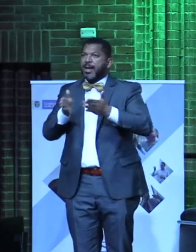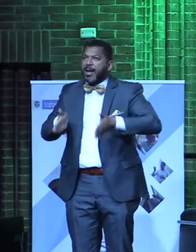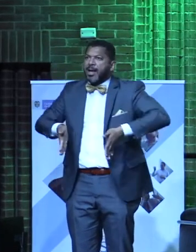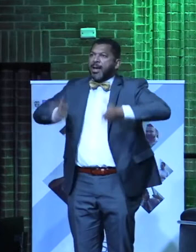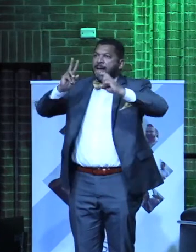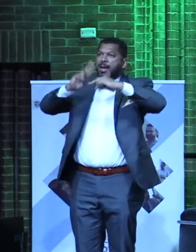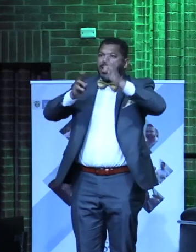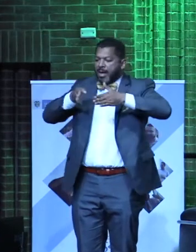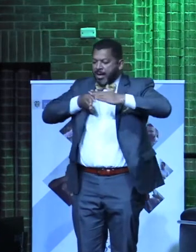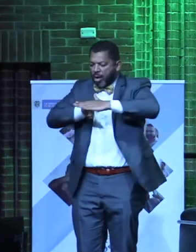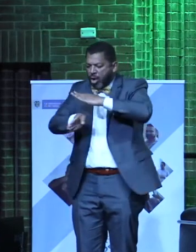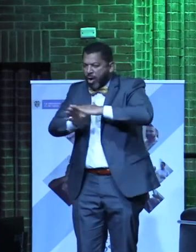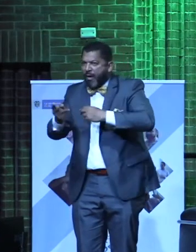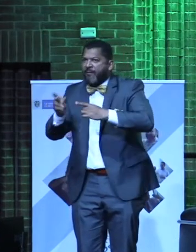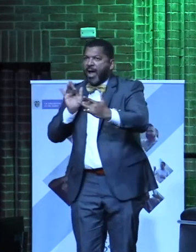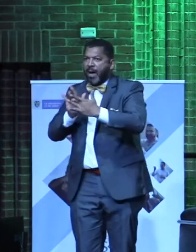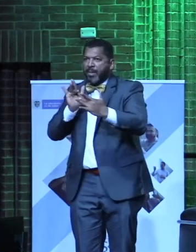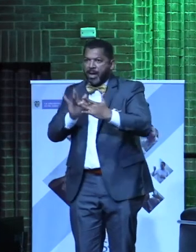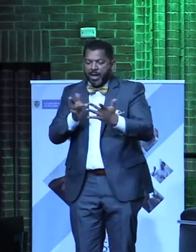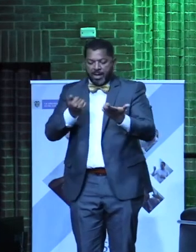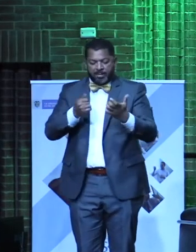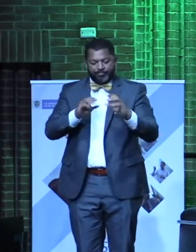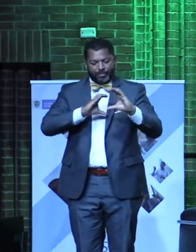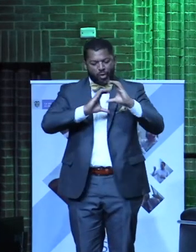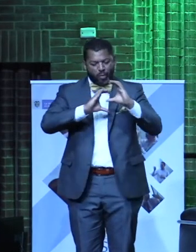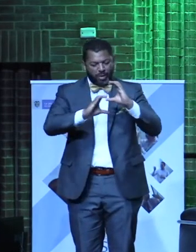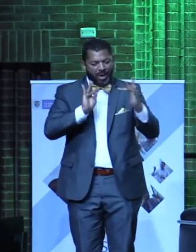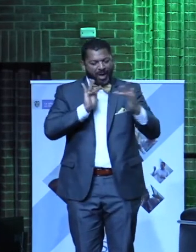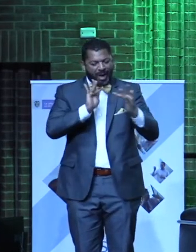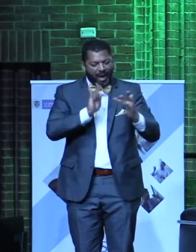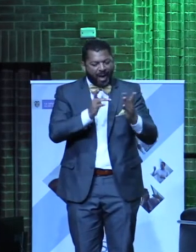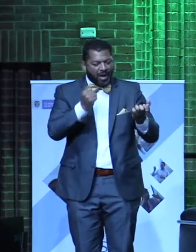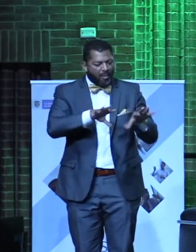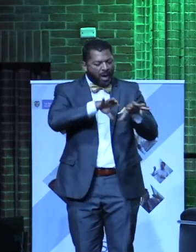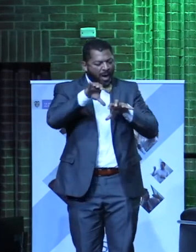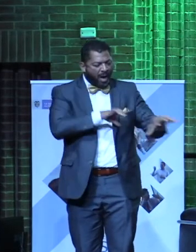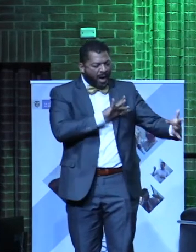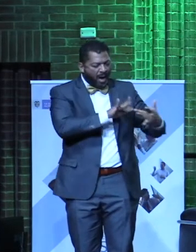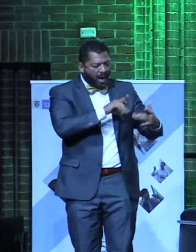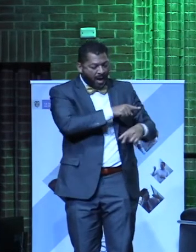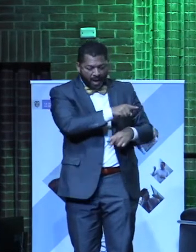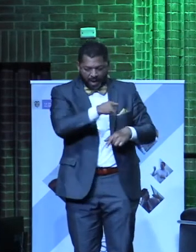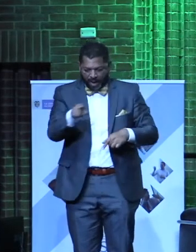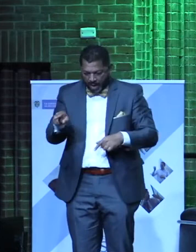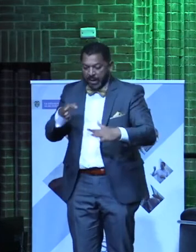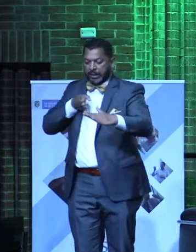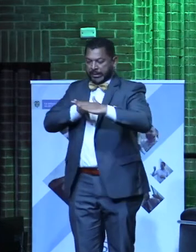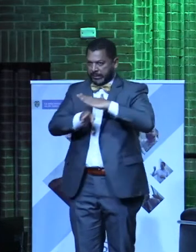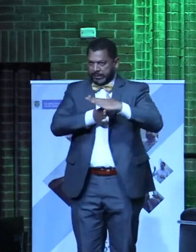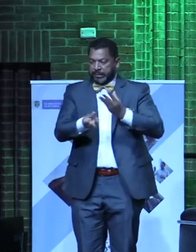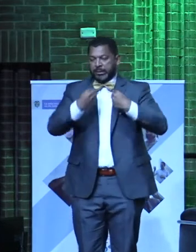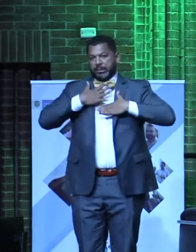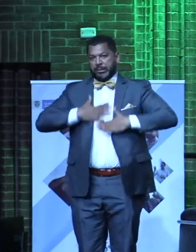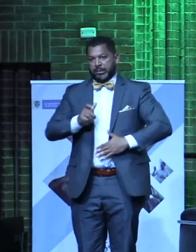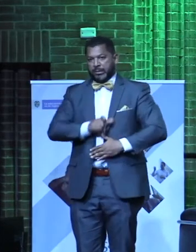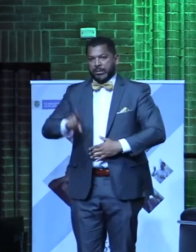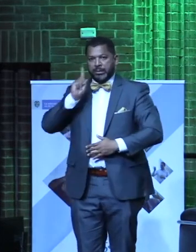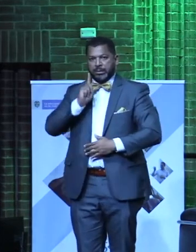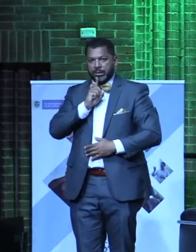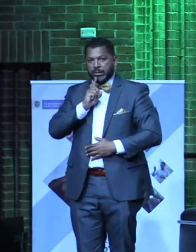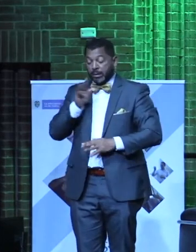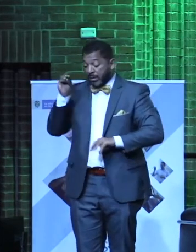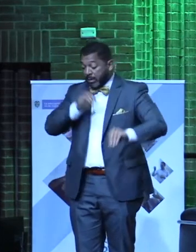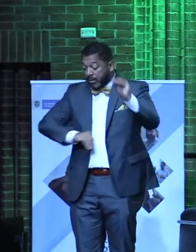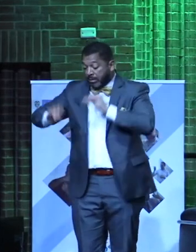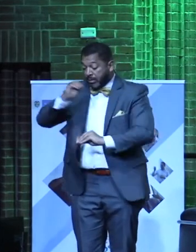lo comunicativo y lo actitudinal, y en cada territorio se desarrollaran esas medidas